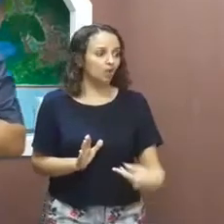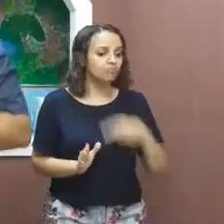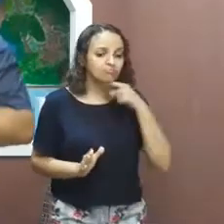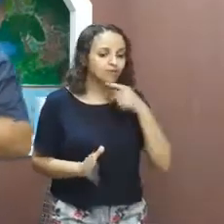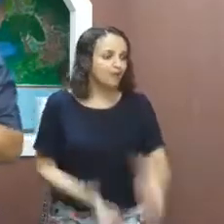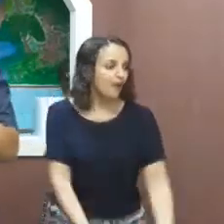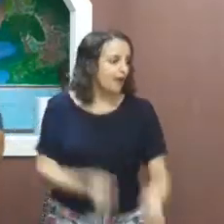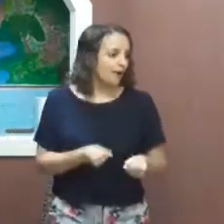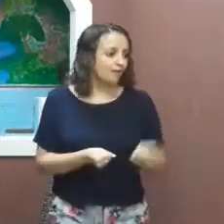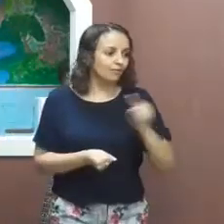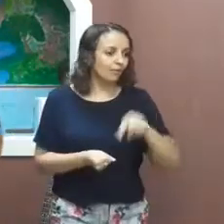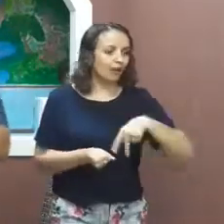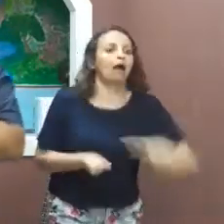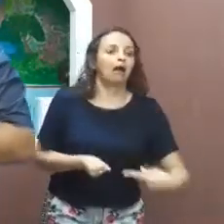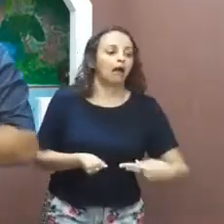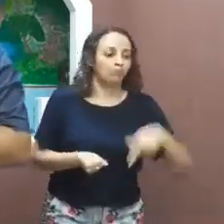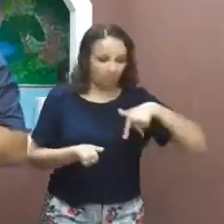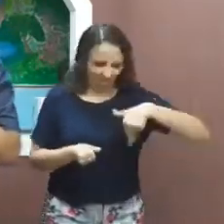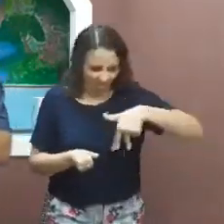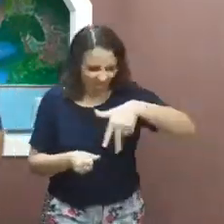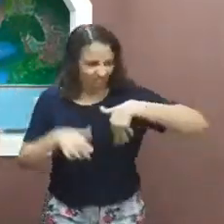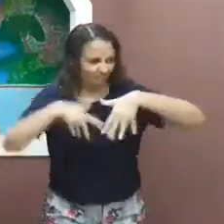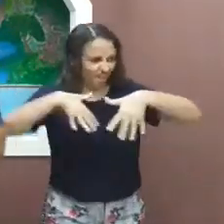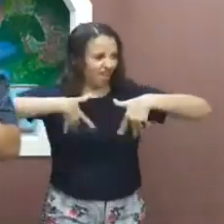você se joga, solta, você vai.